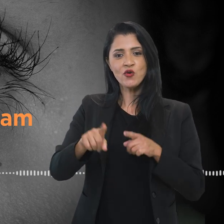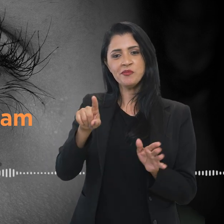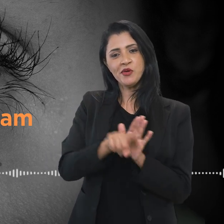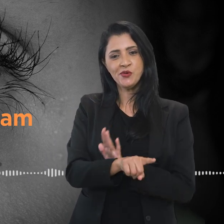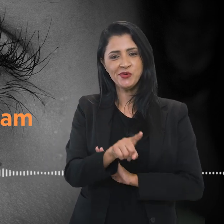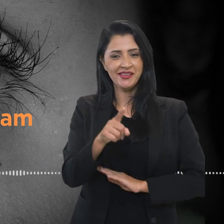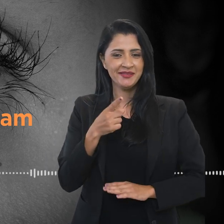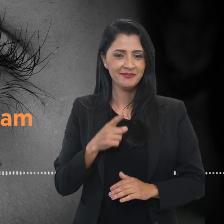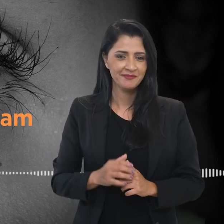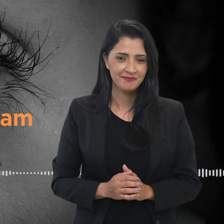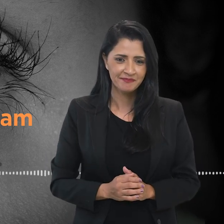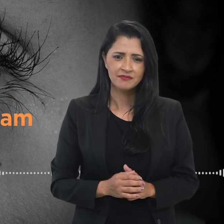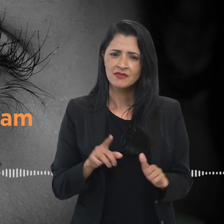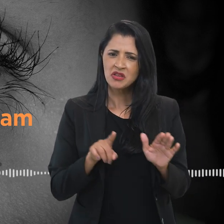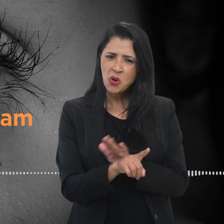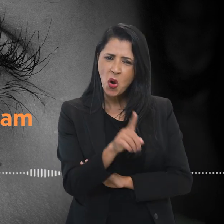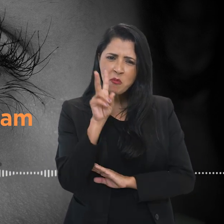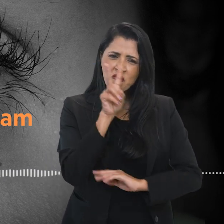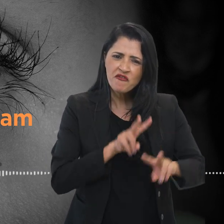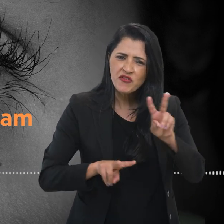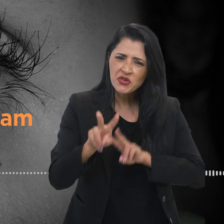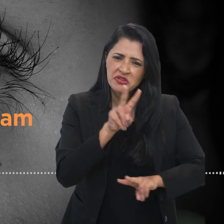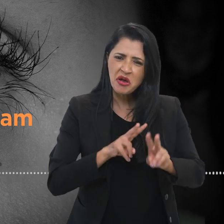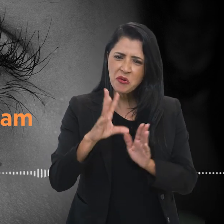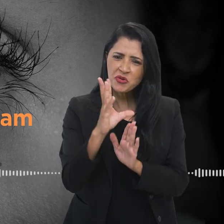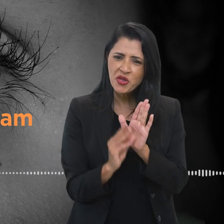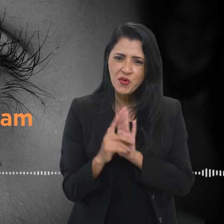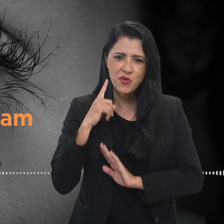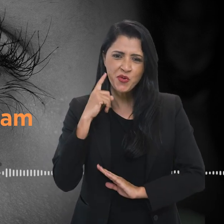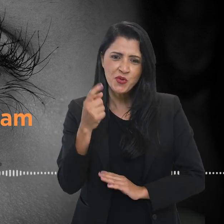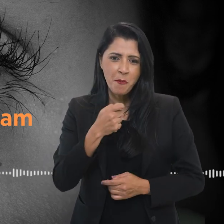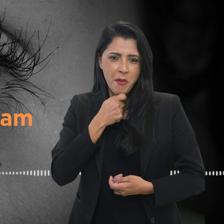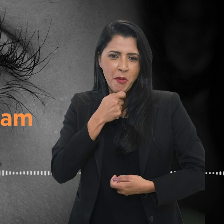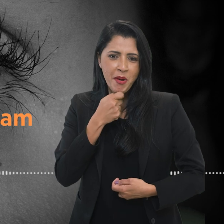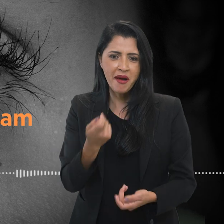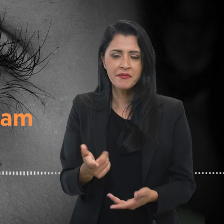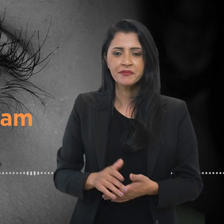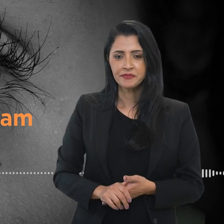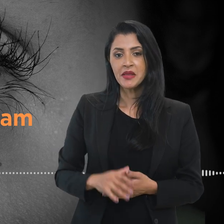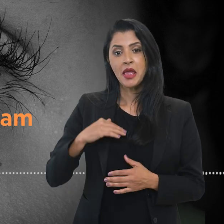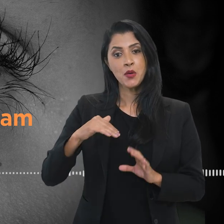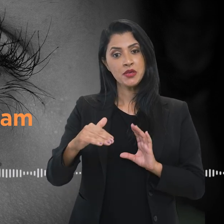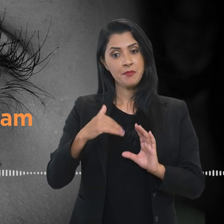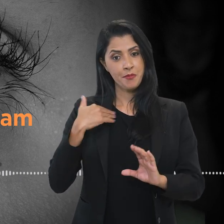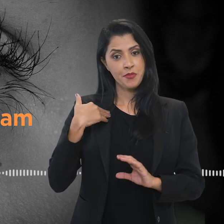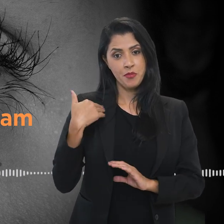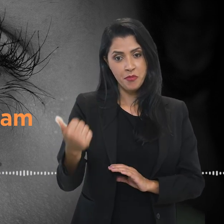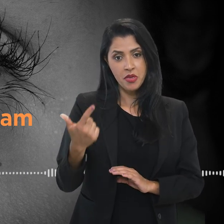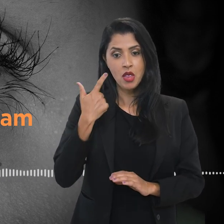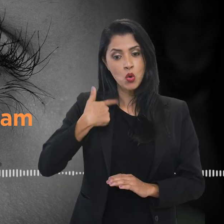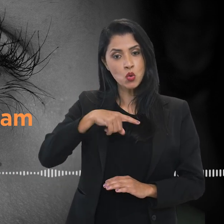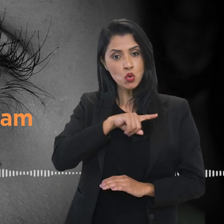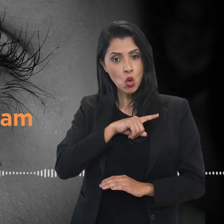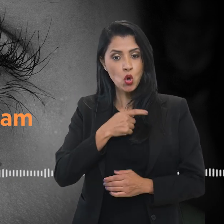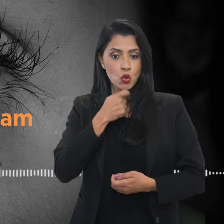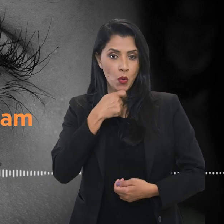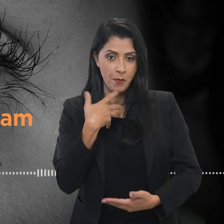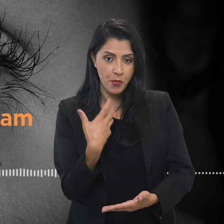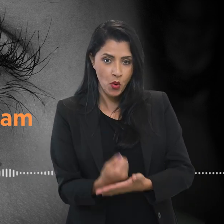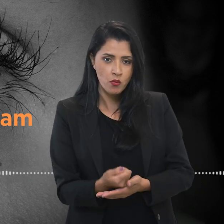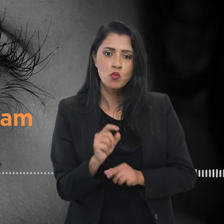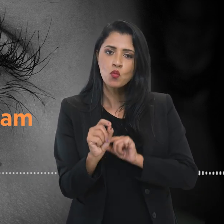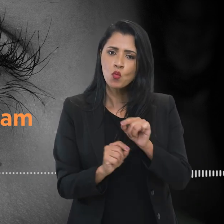pergunta. Pera, como assim visualizar o conteúdo do áudio? Pois é, eu recebi primeiro uma demanda para que o nosso